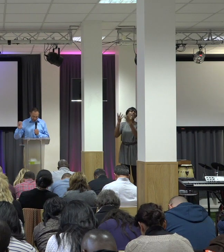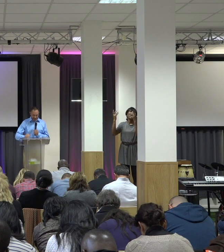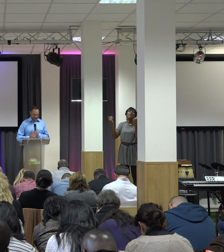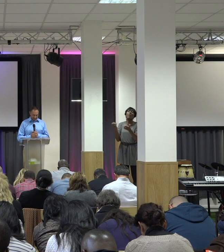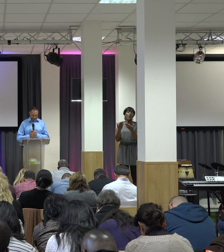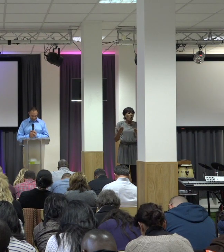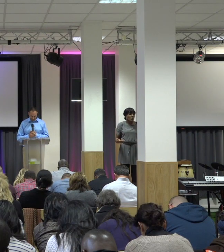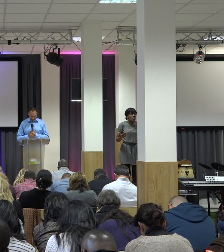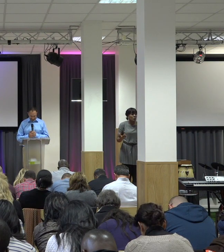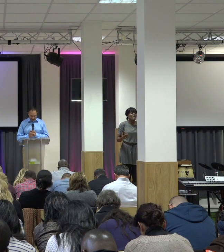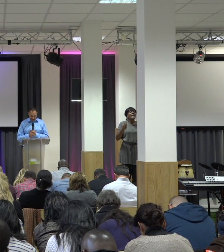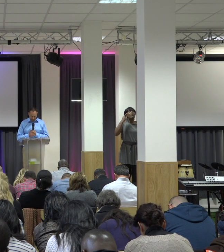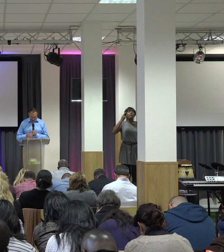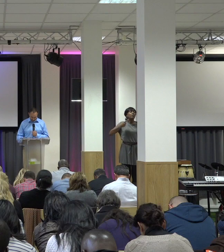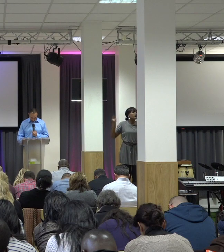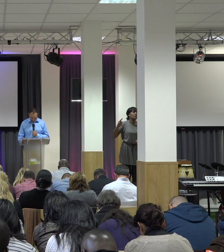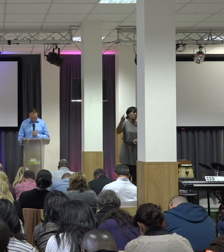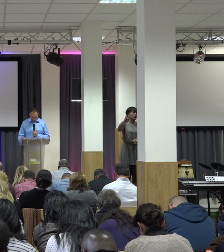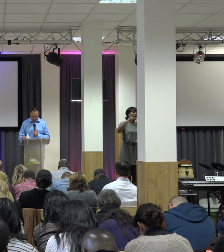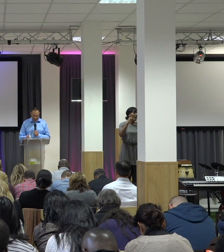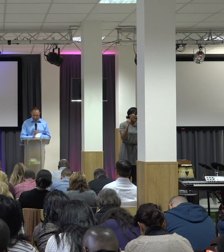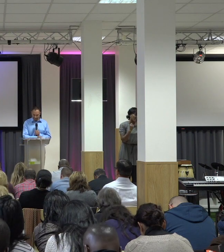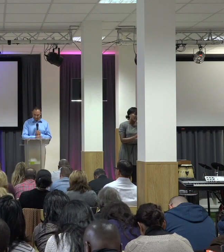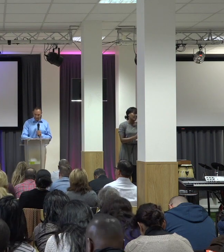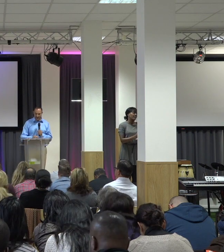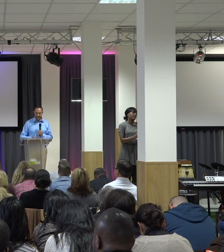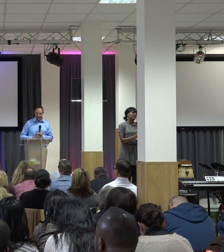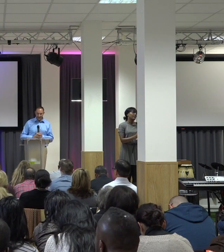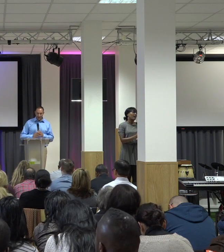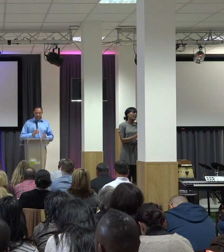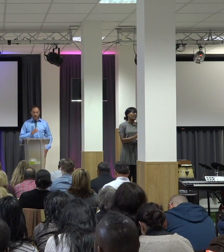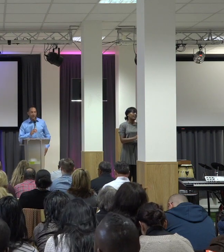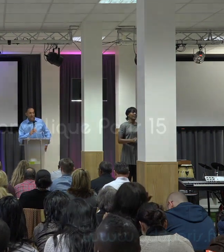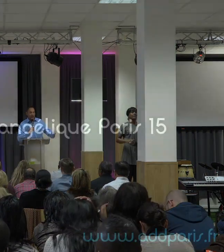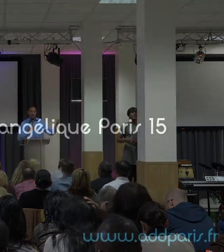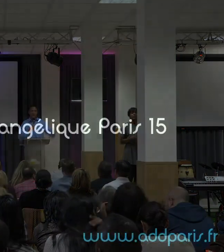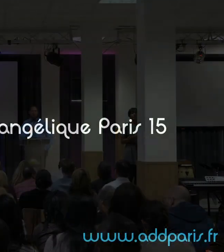and forever. et pour toujours. Amen. Amen. Amen. Amen.